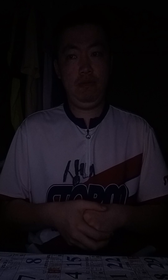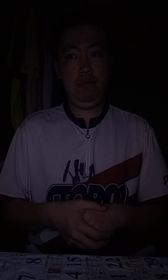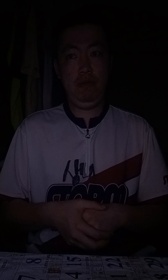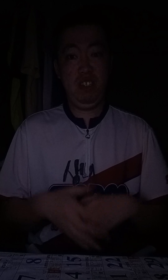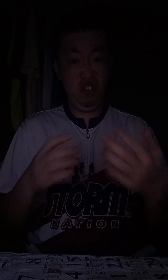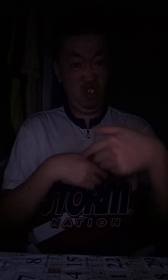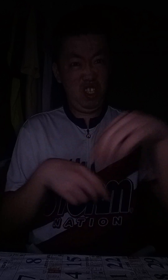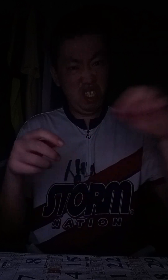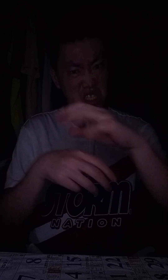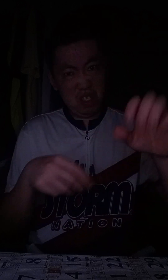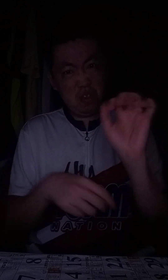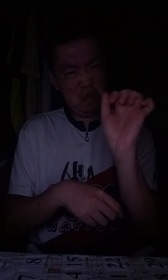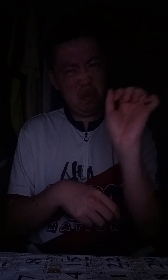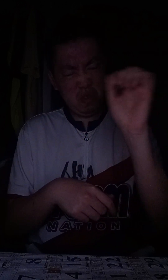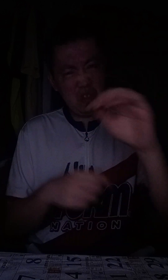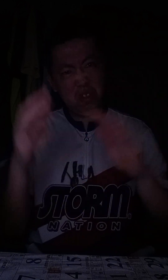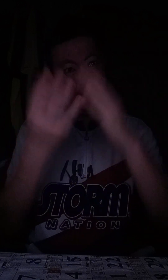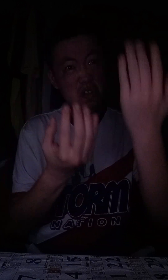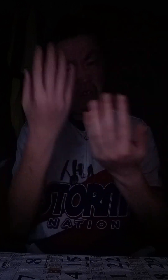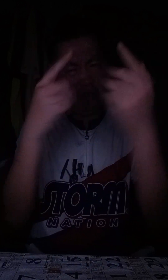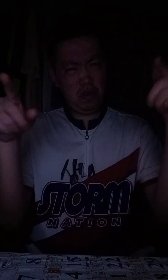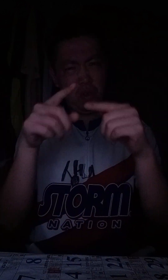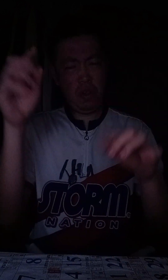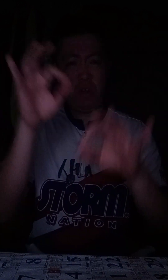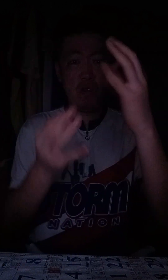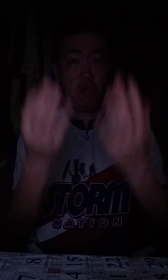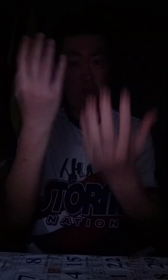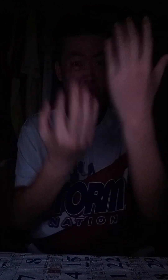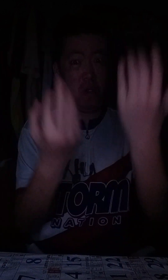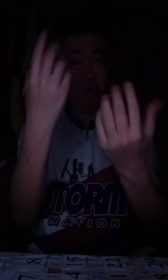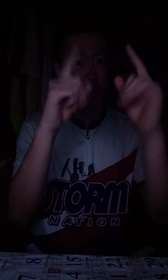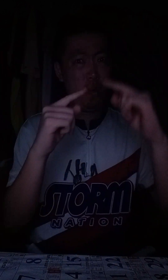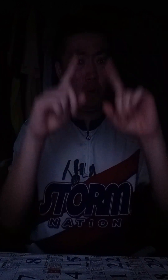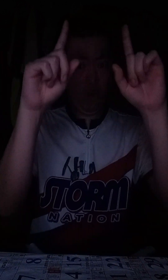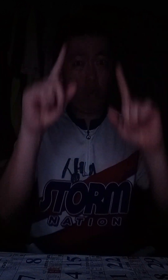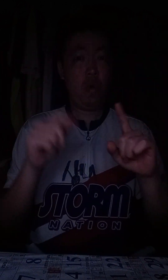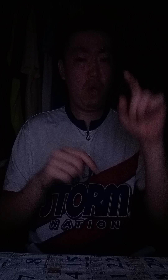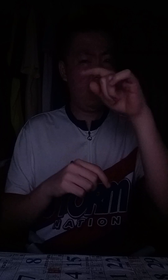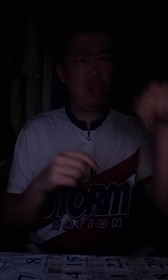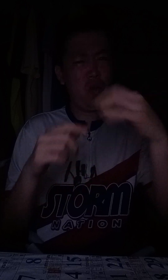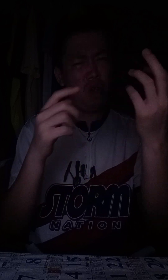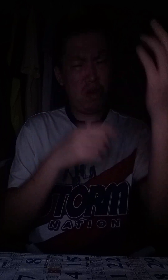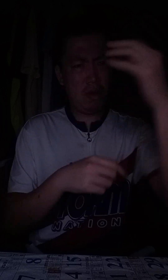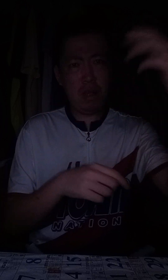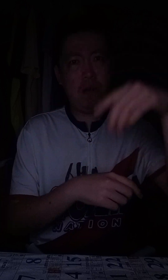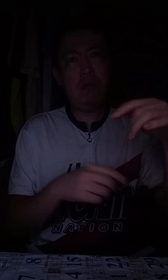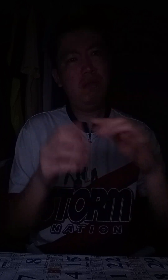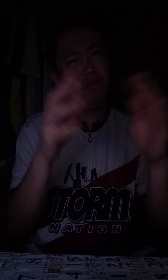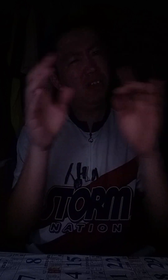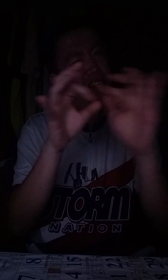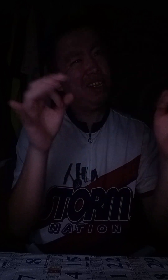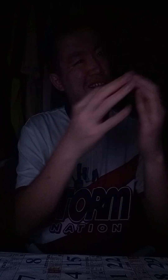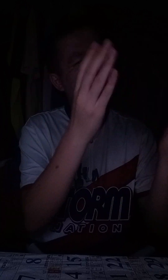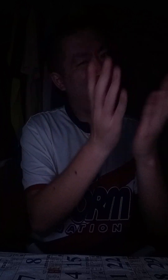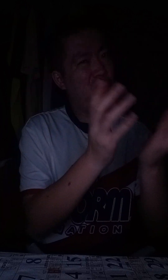뒤집힌 차량에서 희뿌연 연기와 함께 불길이 치솟고 거센 화염 탓에 옆 차선 차량도